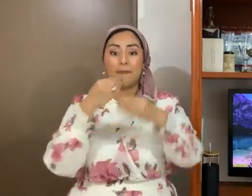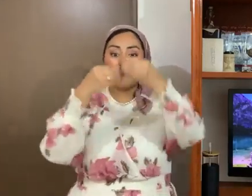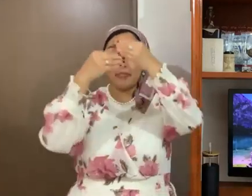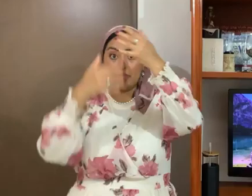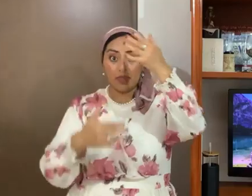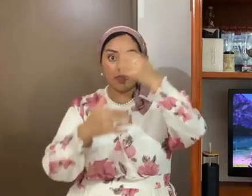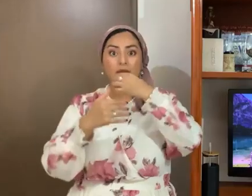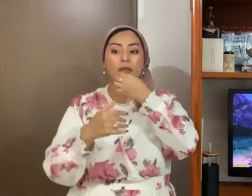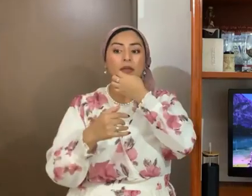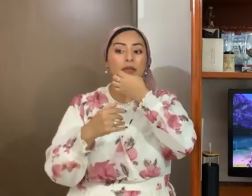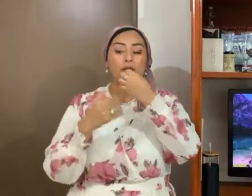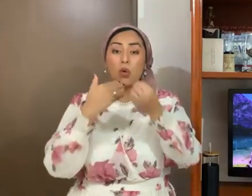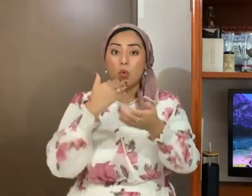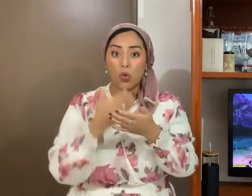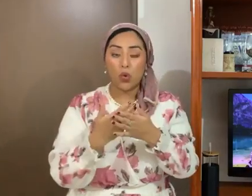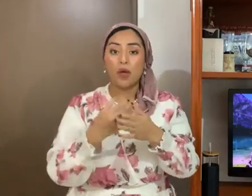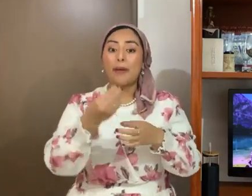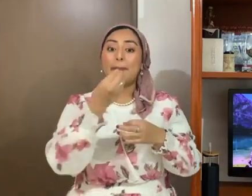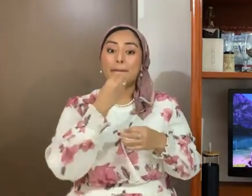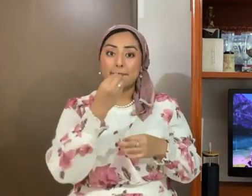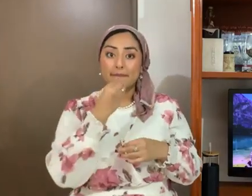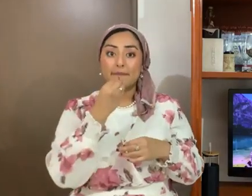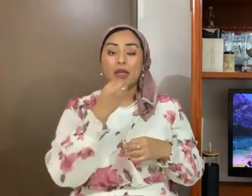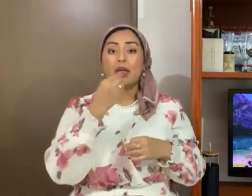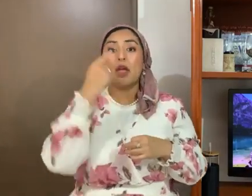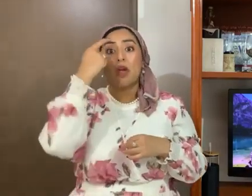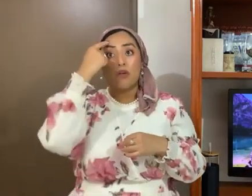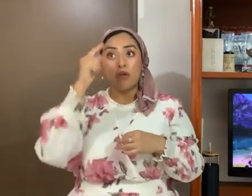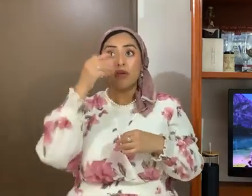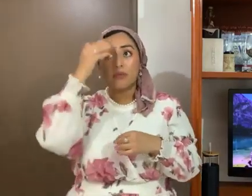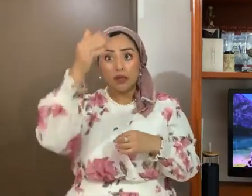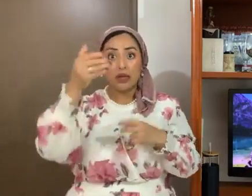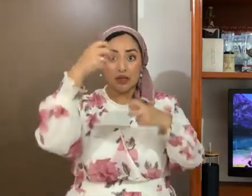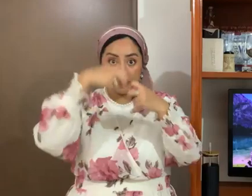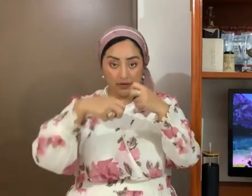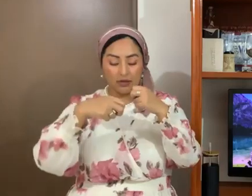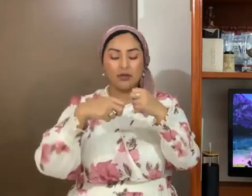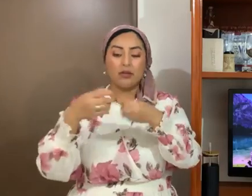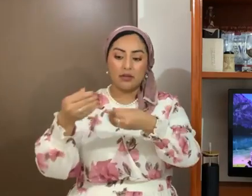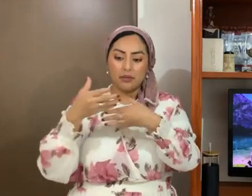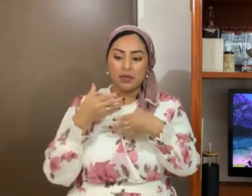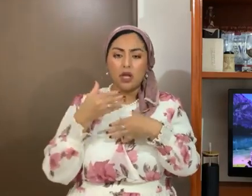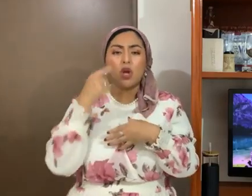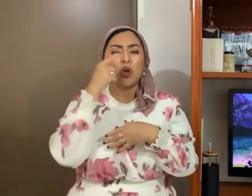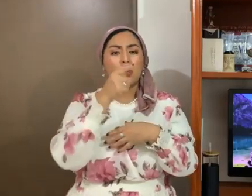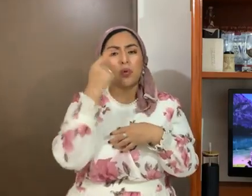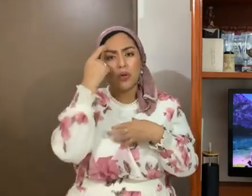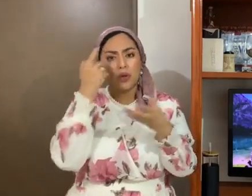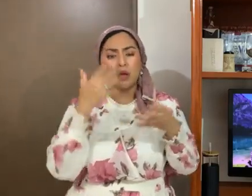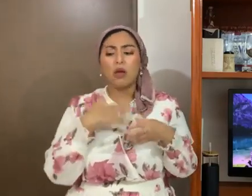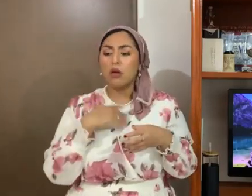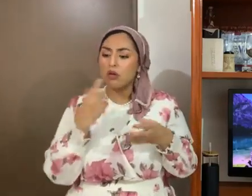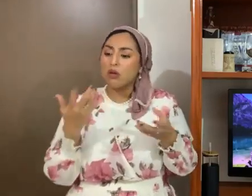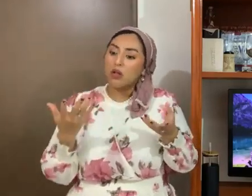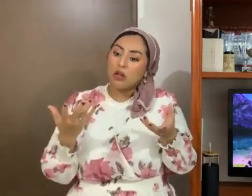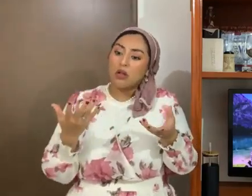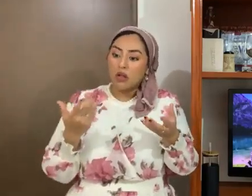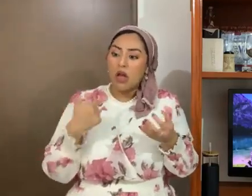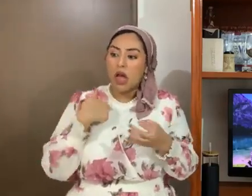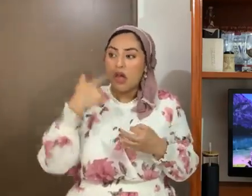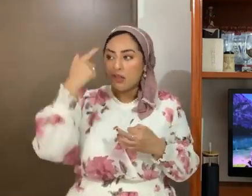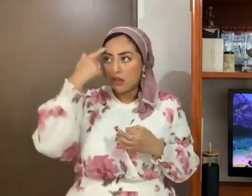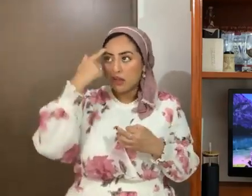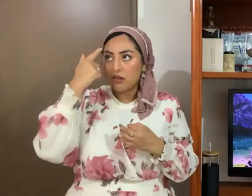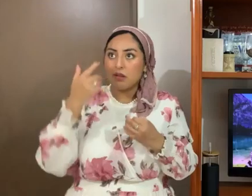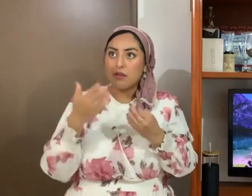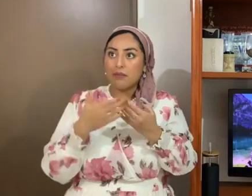echa a perder y dura mucho tiempo para cuando venga la crisis. Me dice, ¿qué piensa usted? Y yo le dije, mire hermana, yo pienso